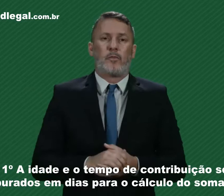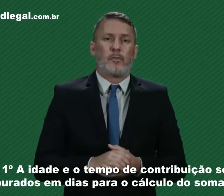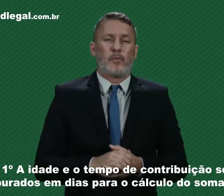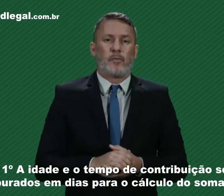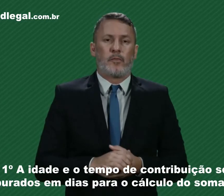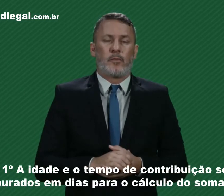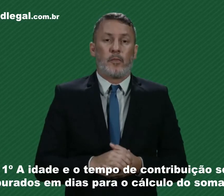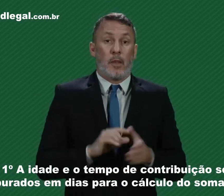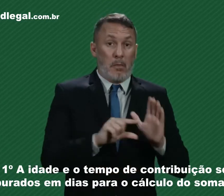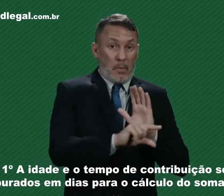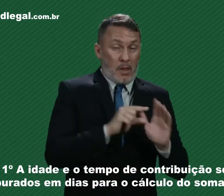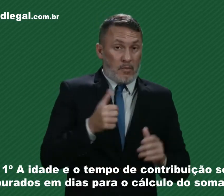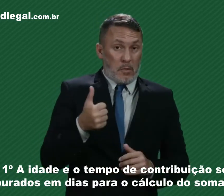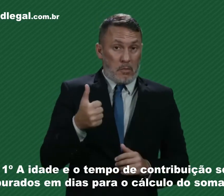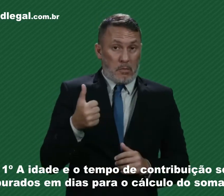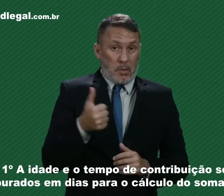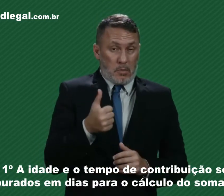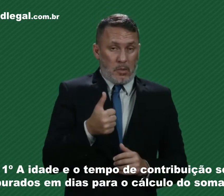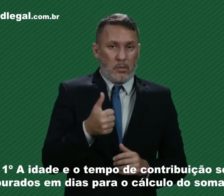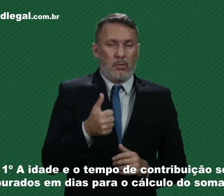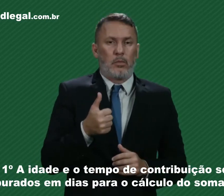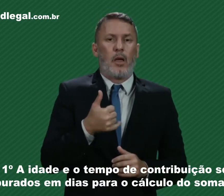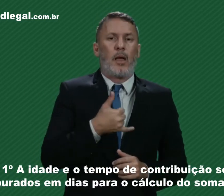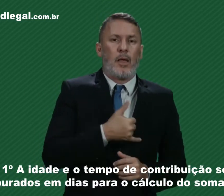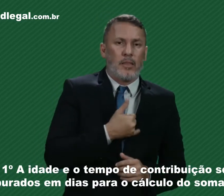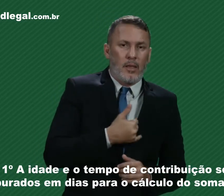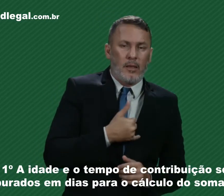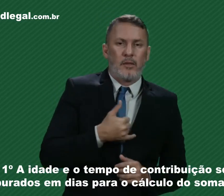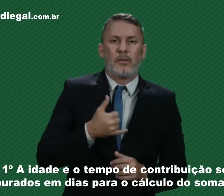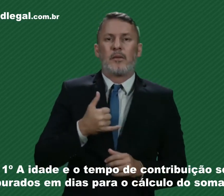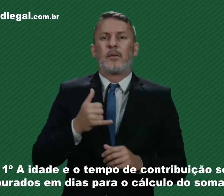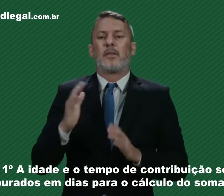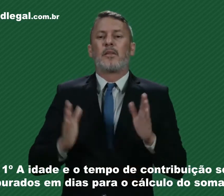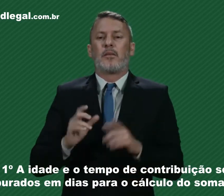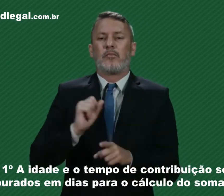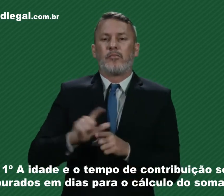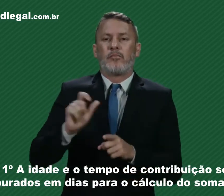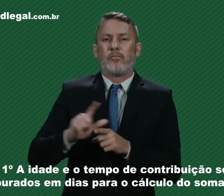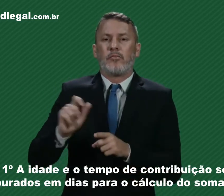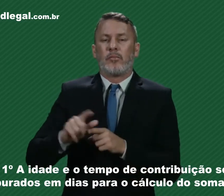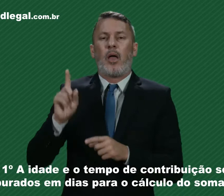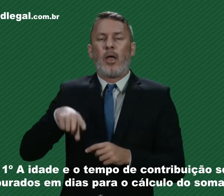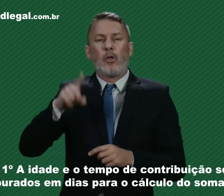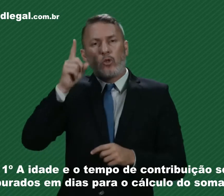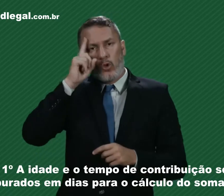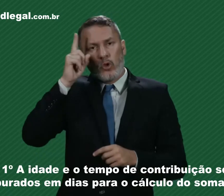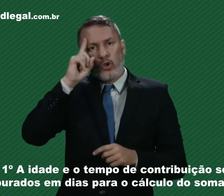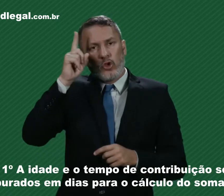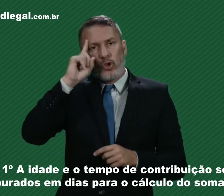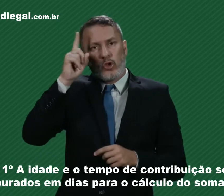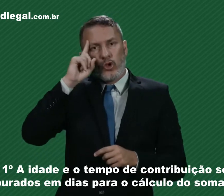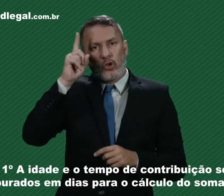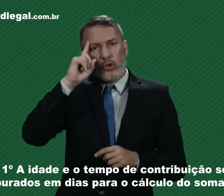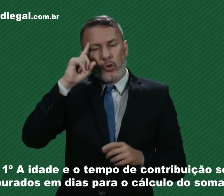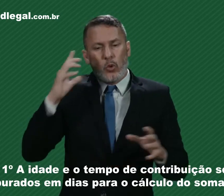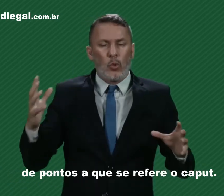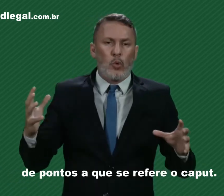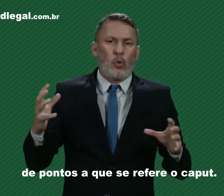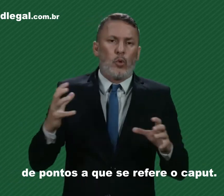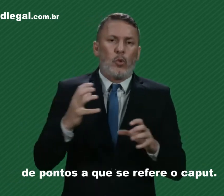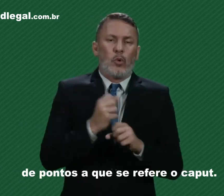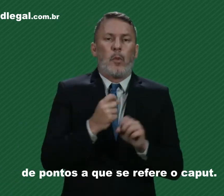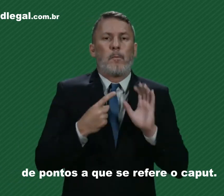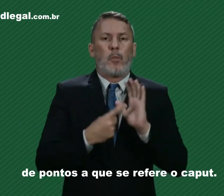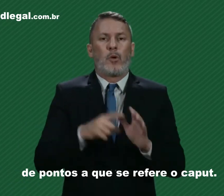Parágrafo 1º. A idade e o tempo de contribuição serão apurados em dias para o cálculo do somatório